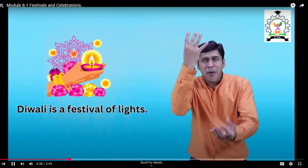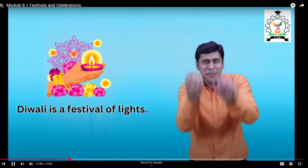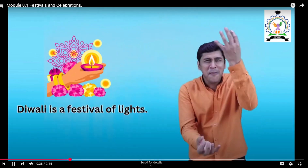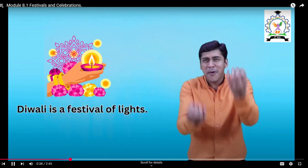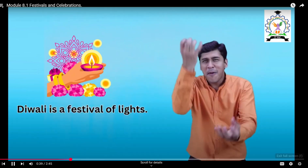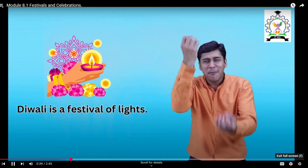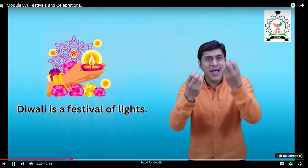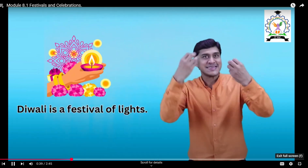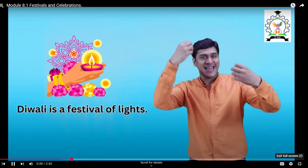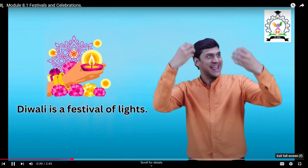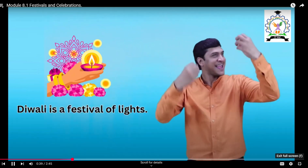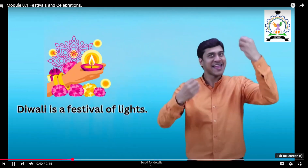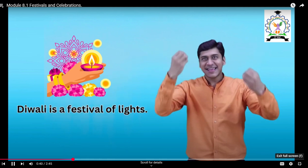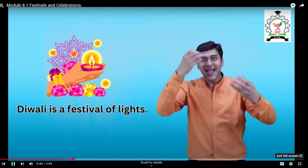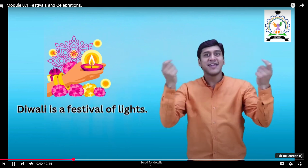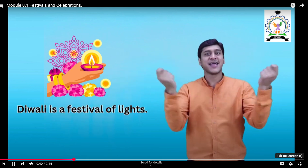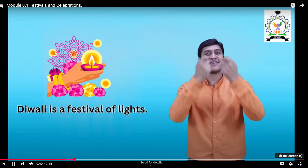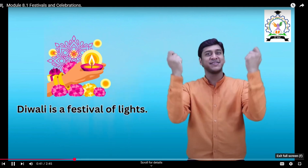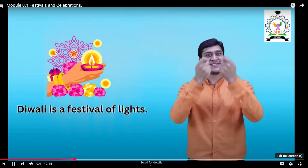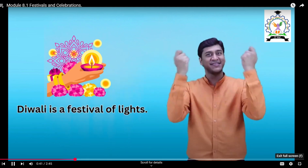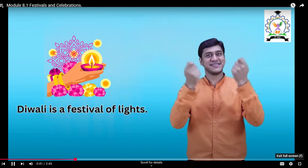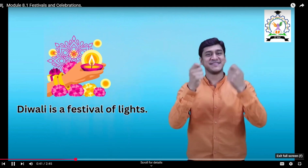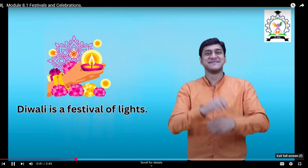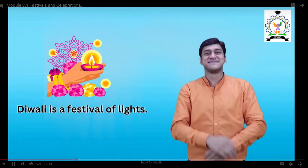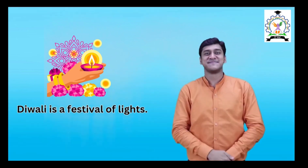दीपावली प्रकाश का त्योहार है।